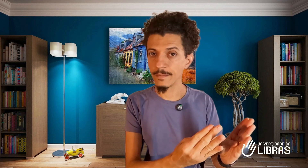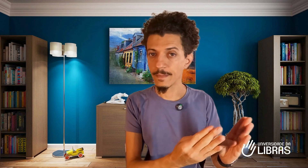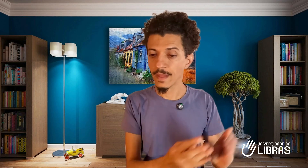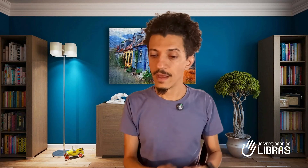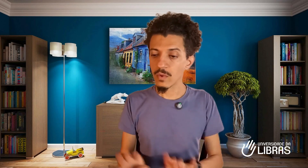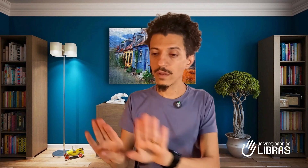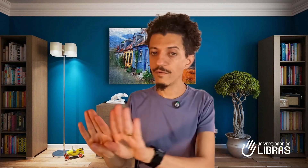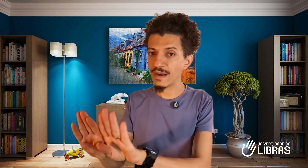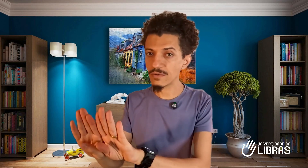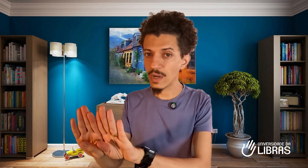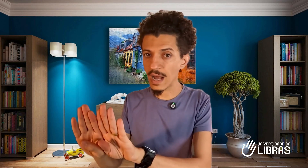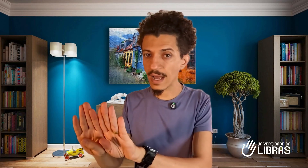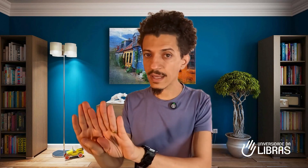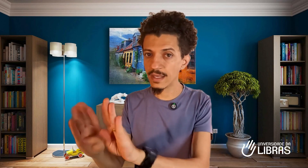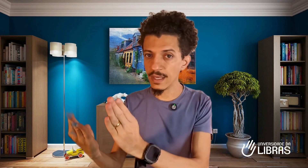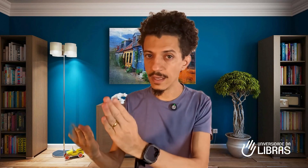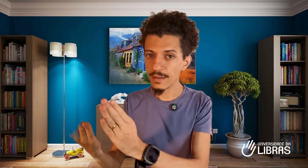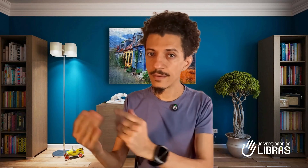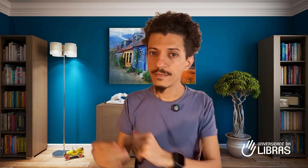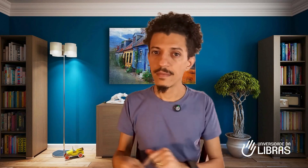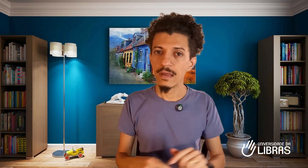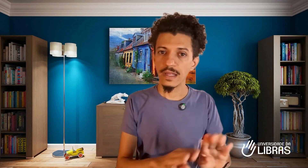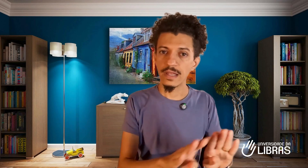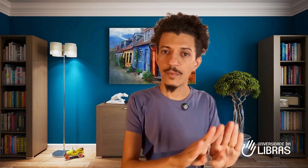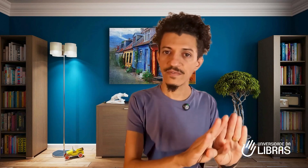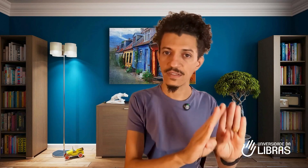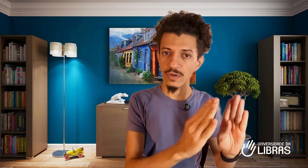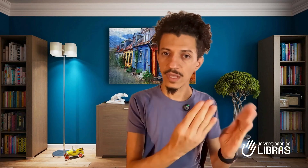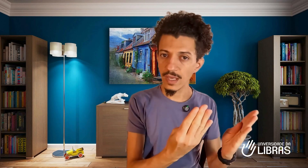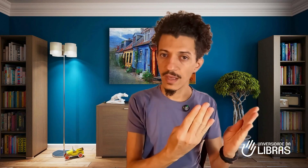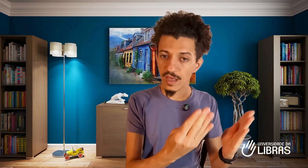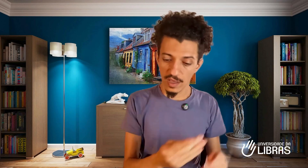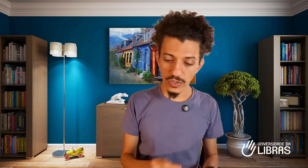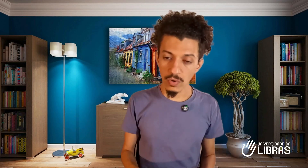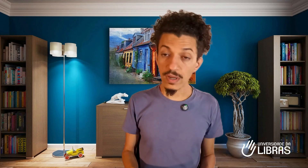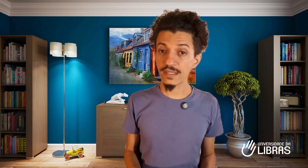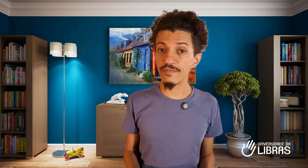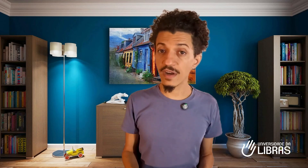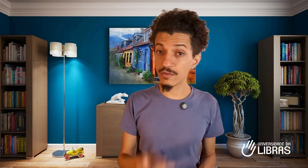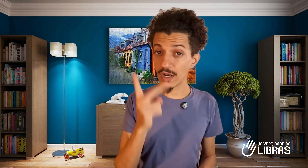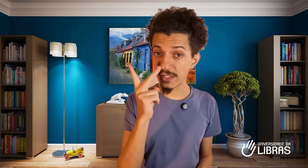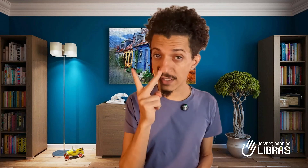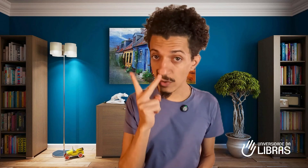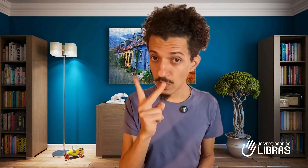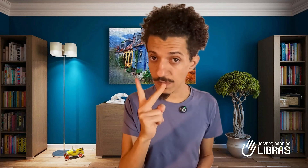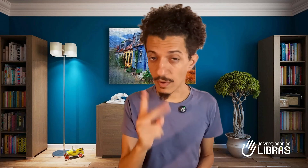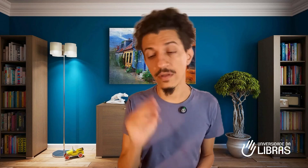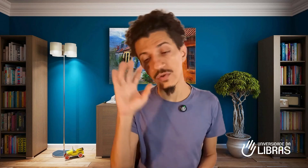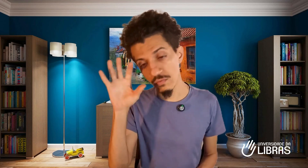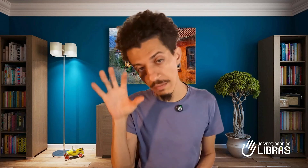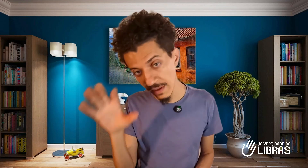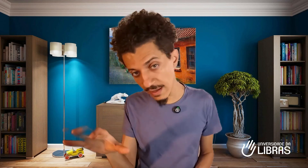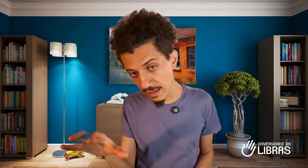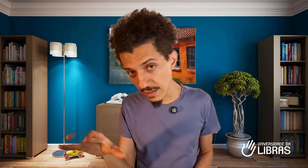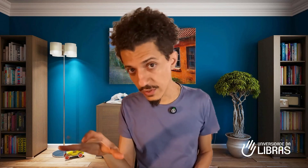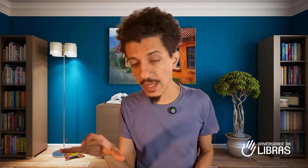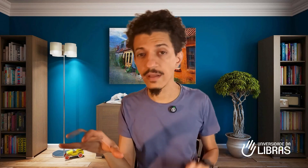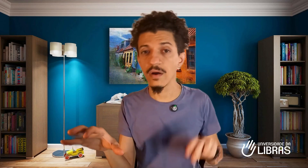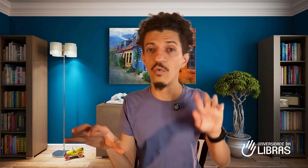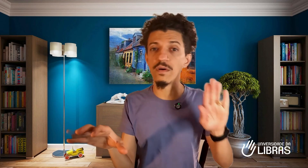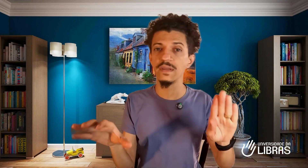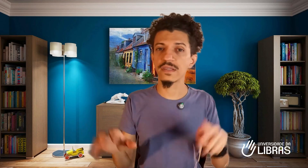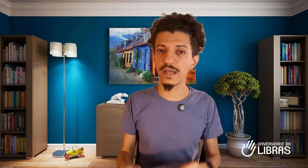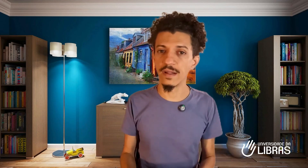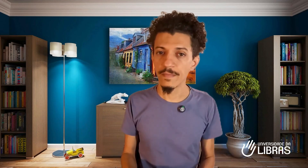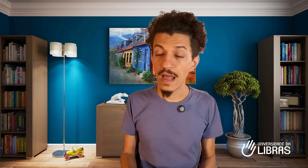esquerda. Quando eu faço aqui e depois faço aqui, eu estou classificando. Olha, existem duas portas, uma à minha direita,